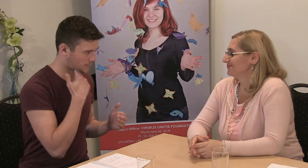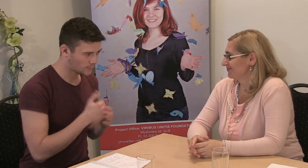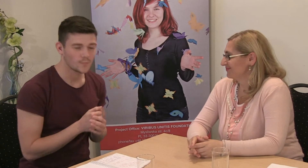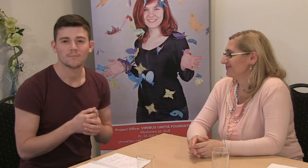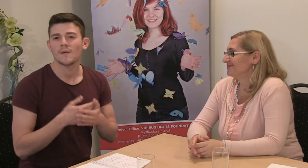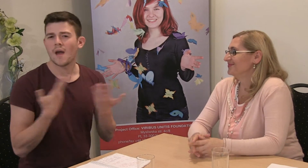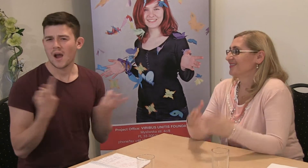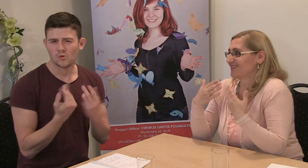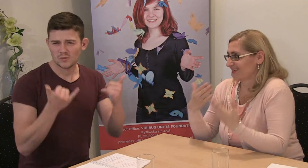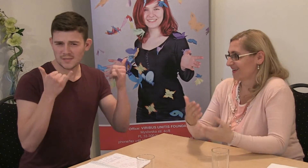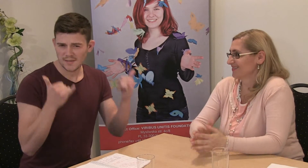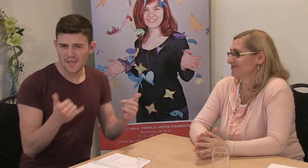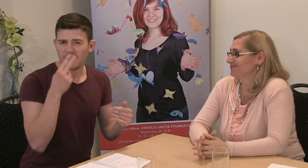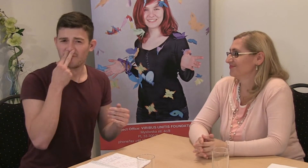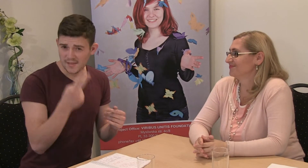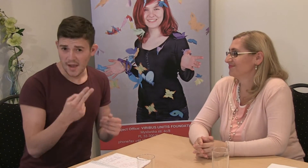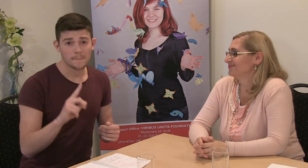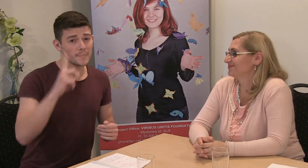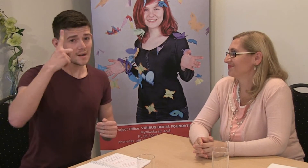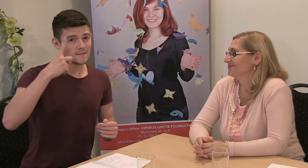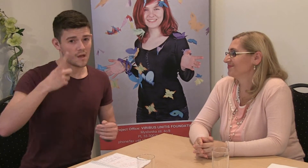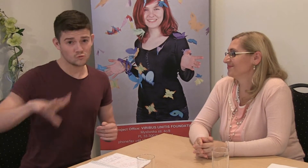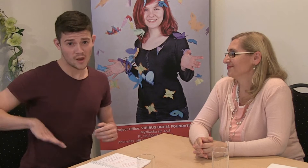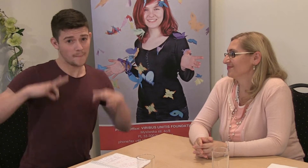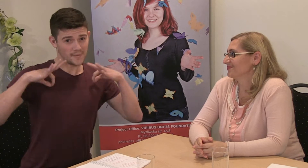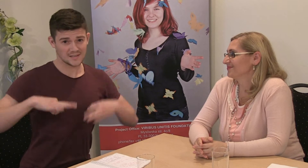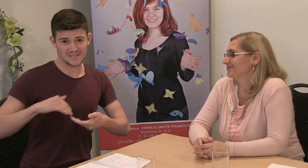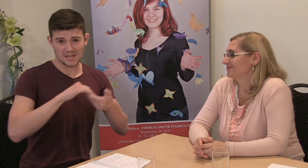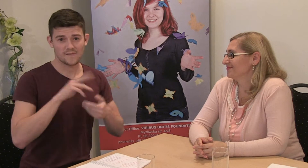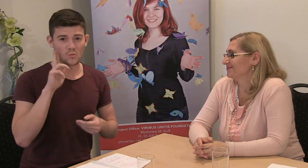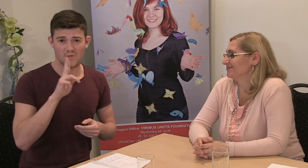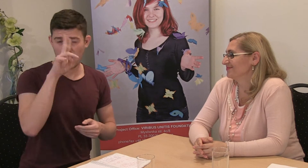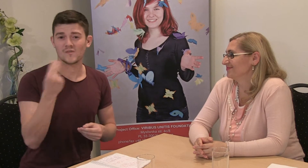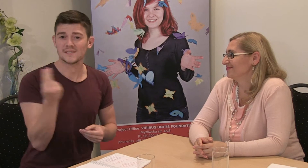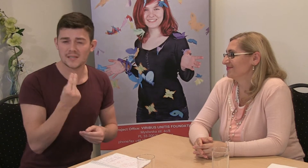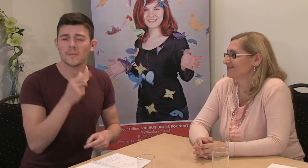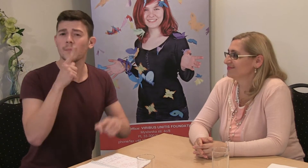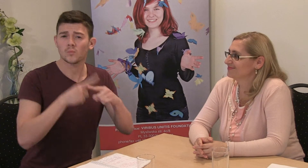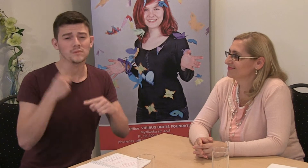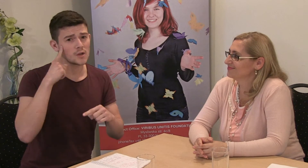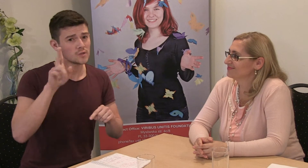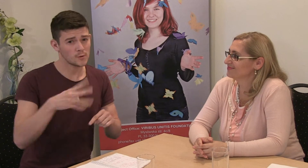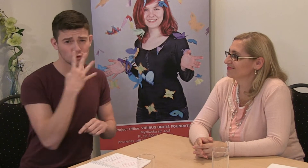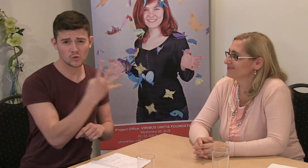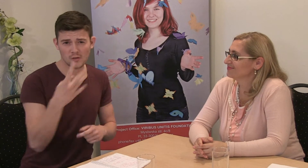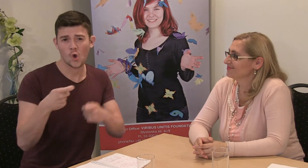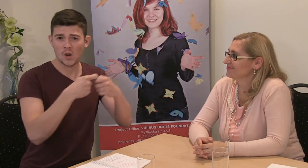vam, Suzana. Ja ću sada, vidim da je prva žena predsjednik gluvih i